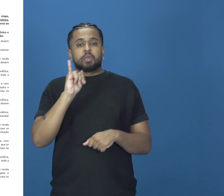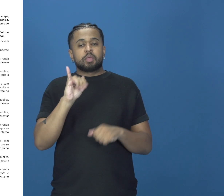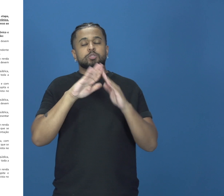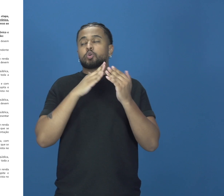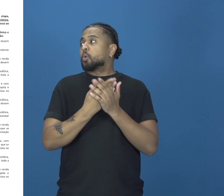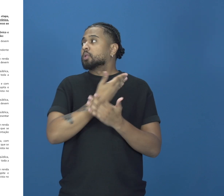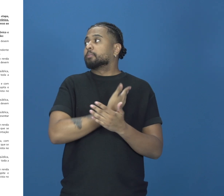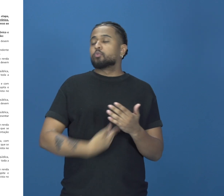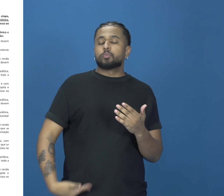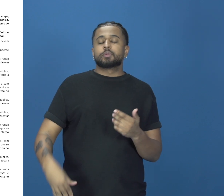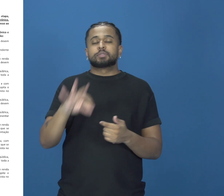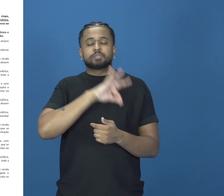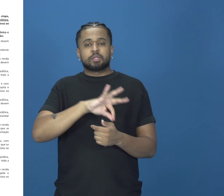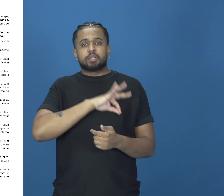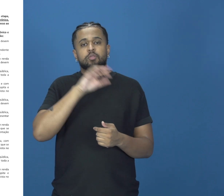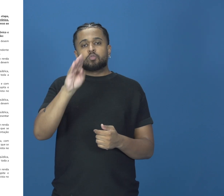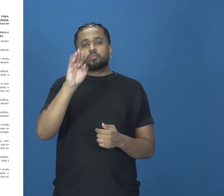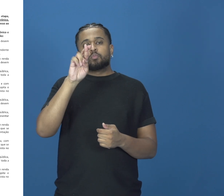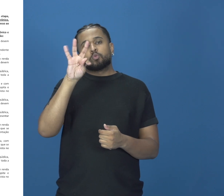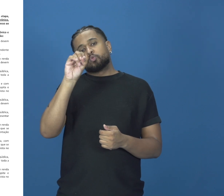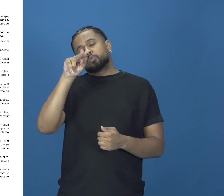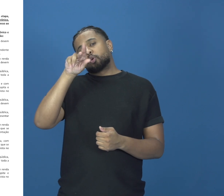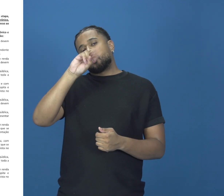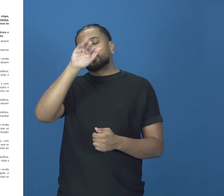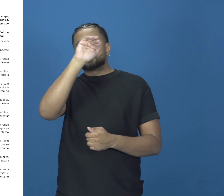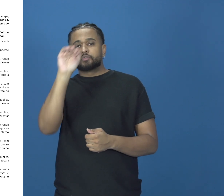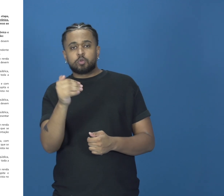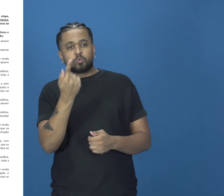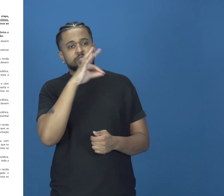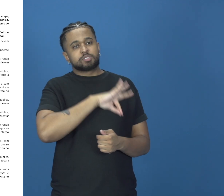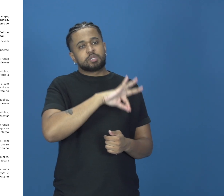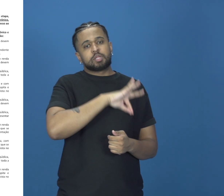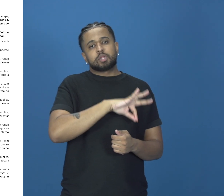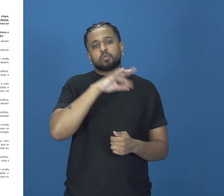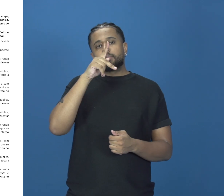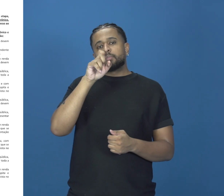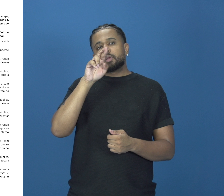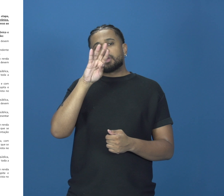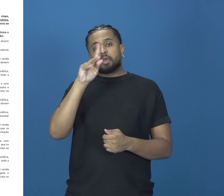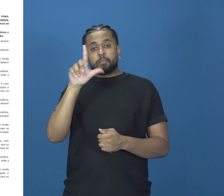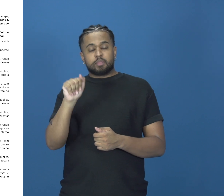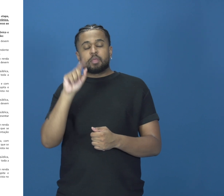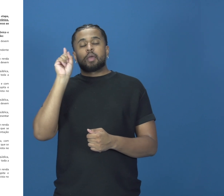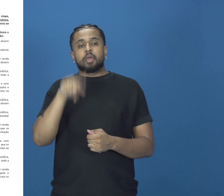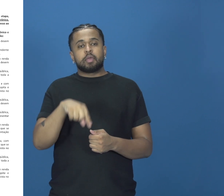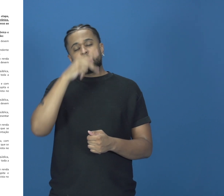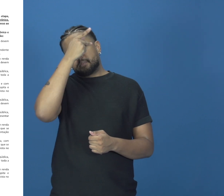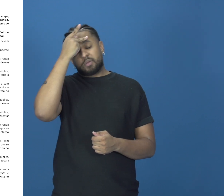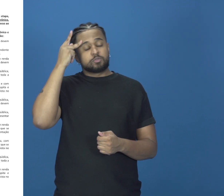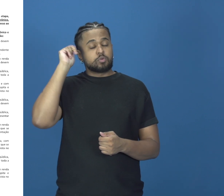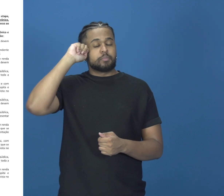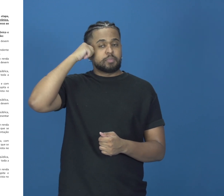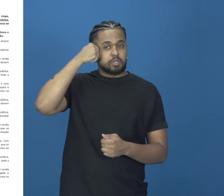escola pública com renda familiar bruta igual ou inferior a um salário mínimo per capita, que se